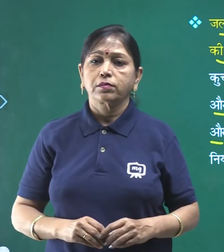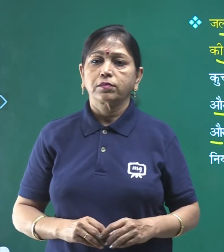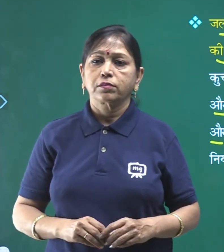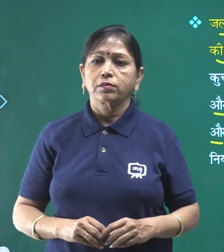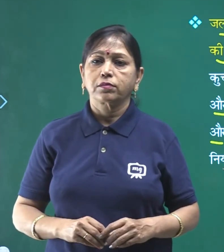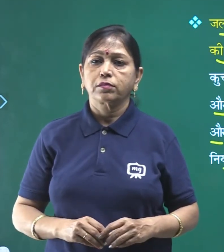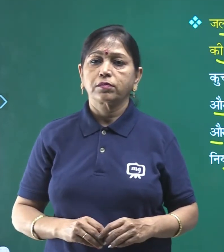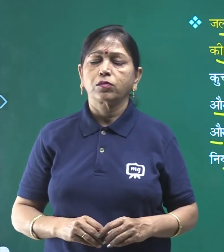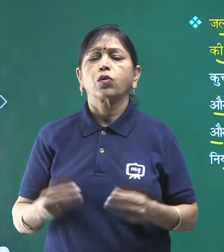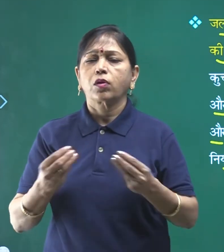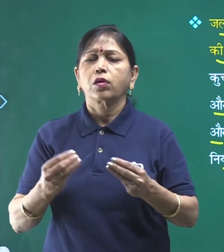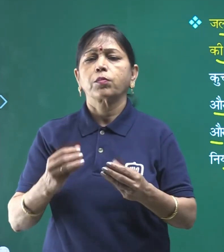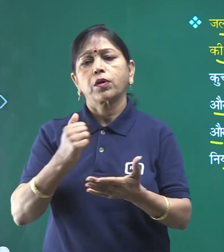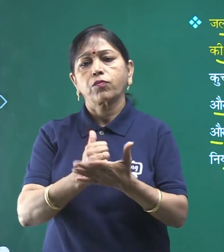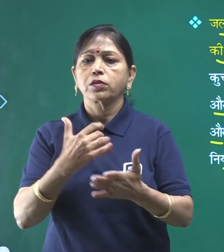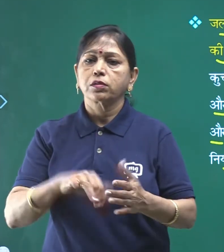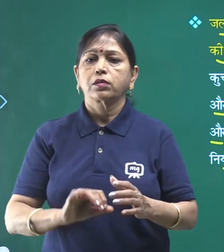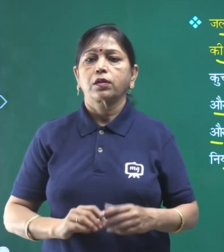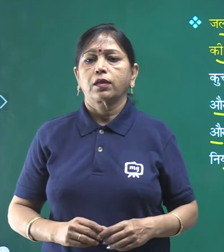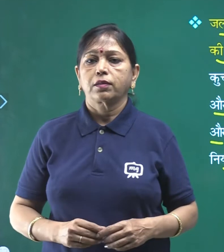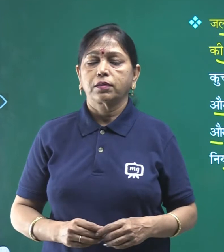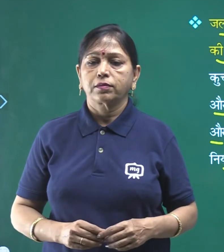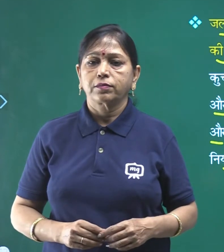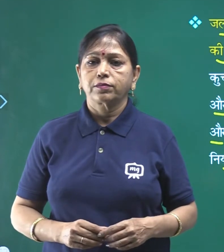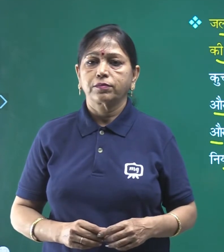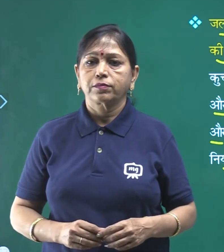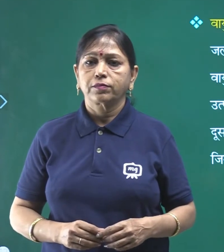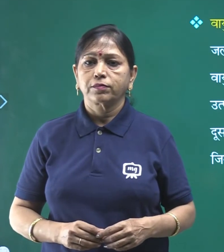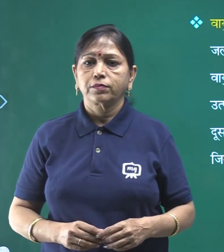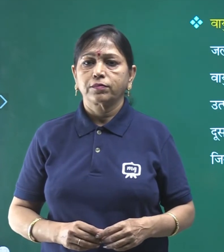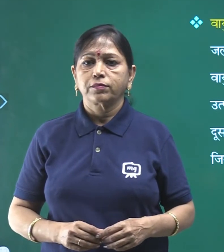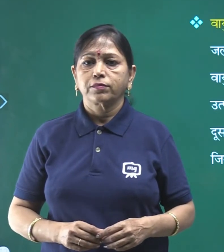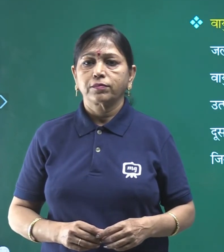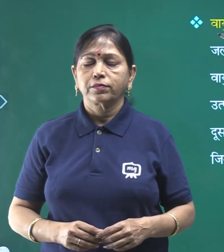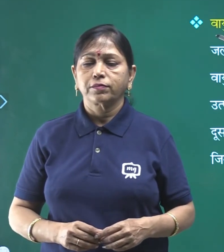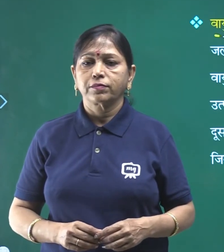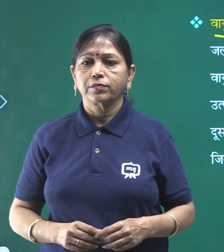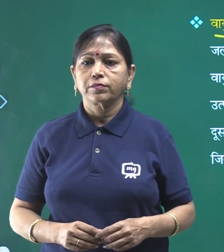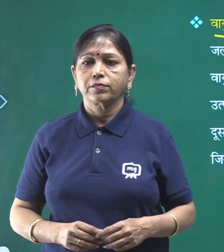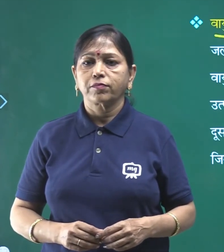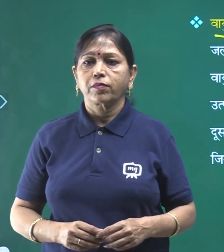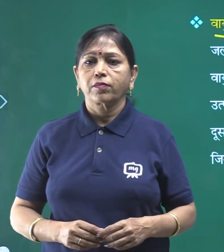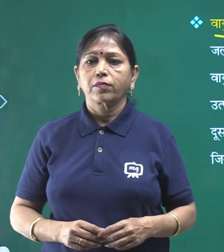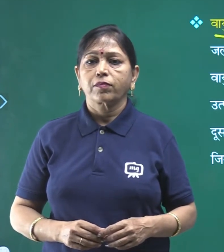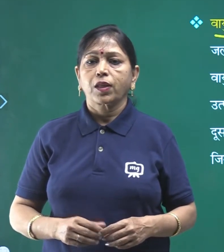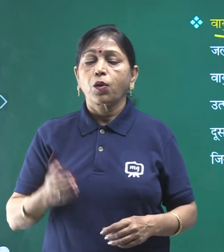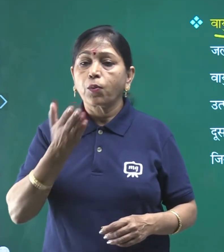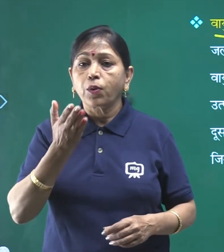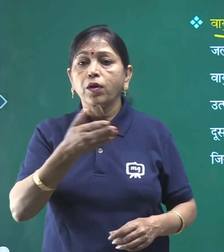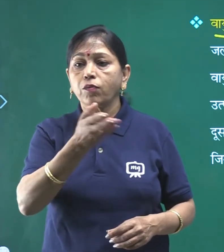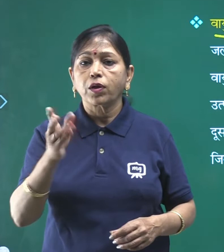में लगभग नियत रखता है हुआ था और वायरस की गति पकडने